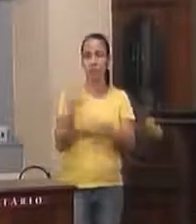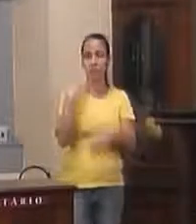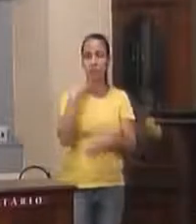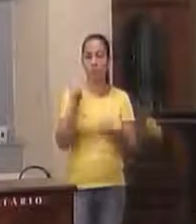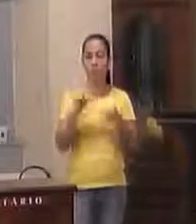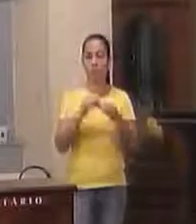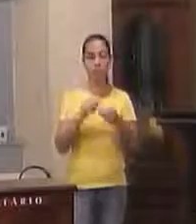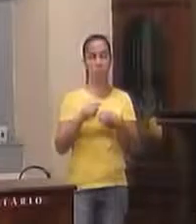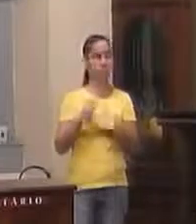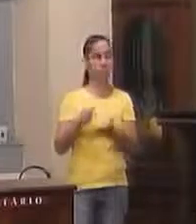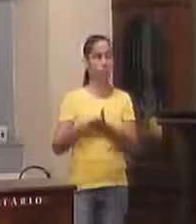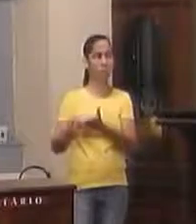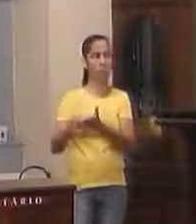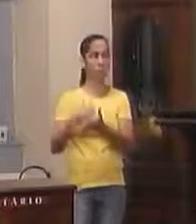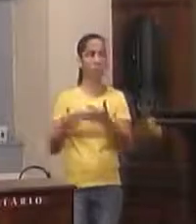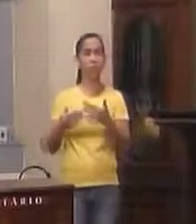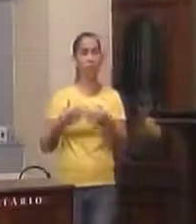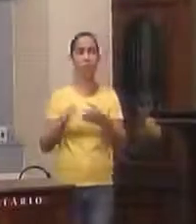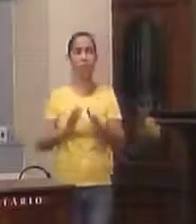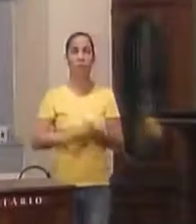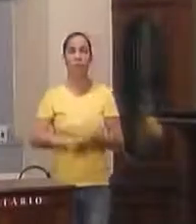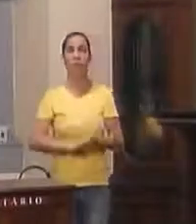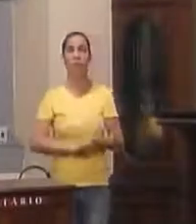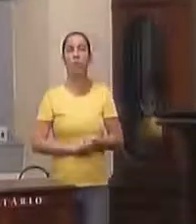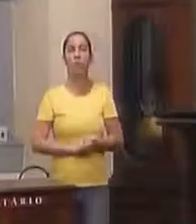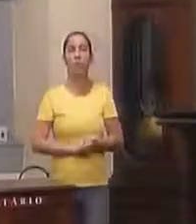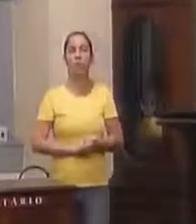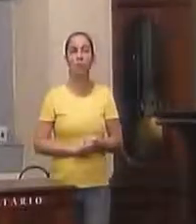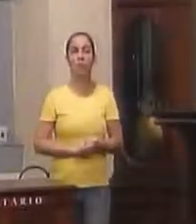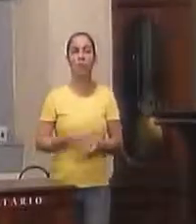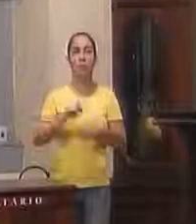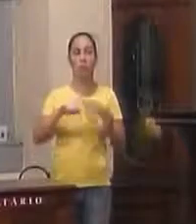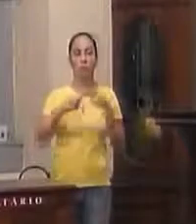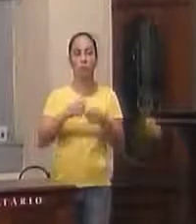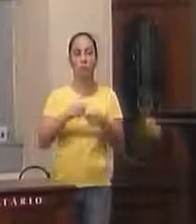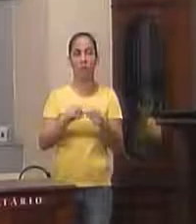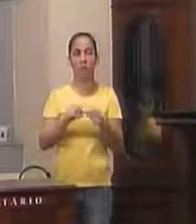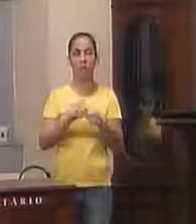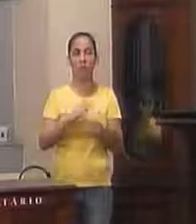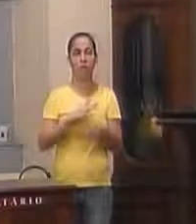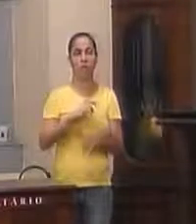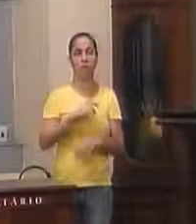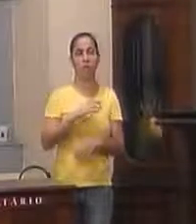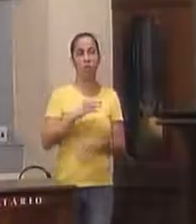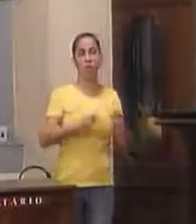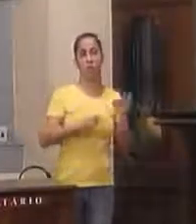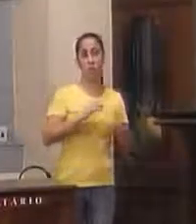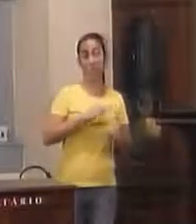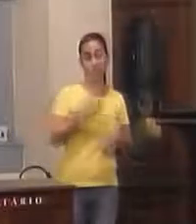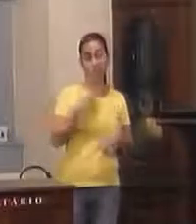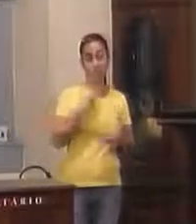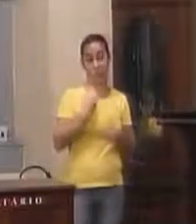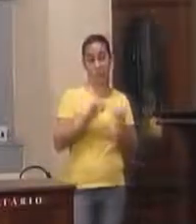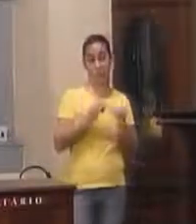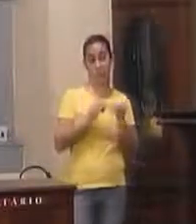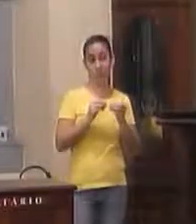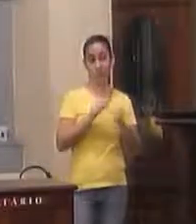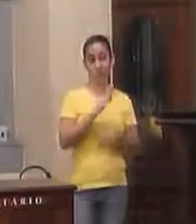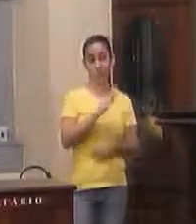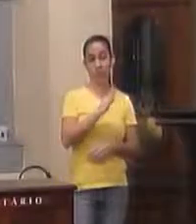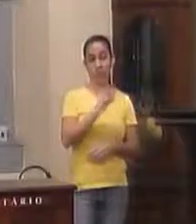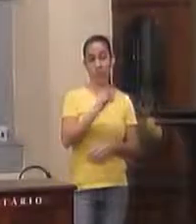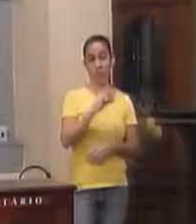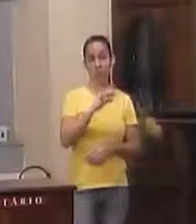são pagos de qualquer forma, eles fatalmente vão virar um bloqueio judicial, né? Então, de qualquer forma,